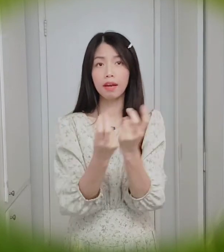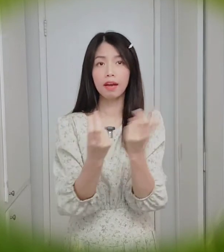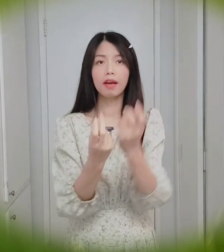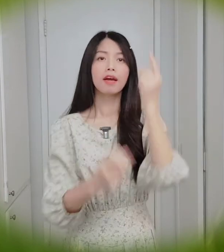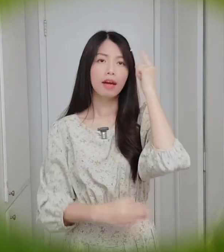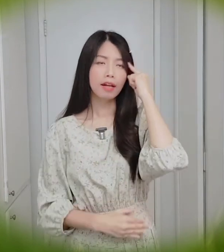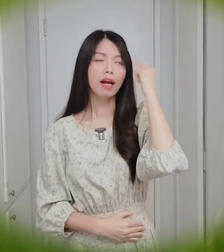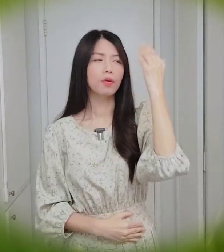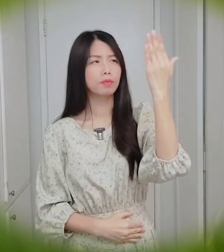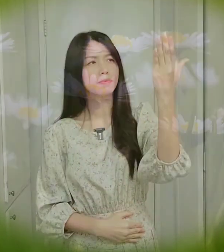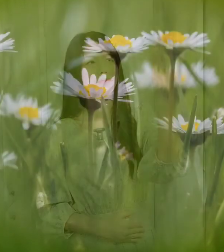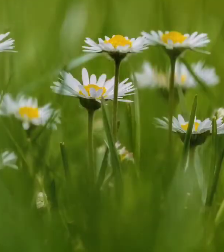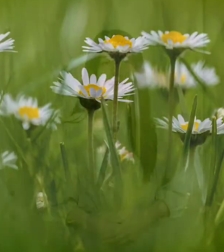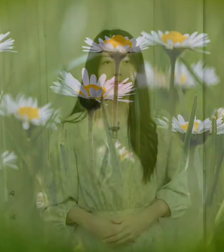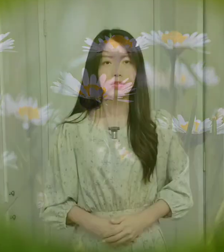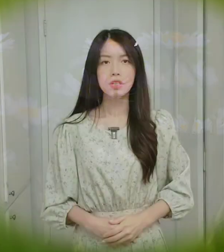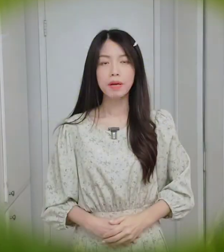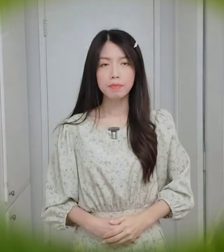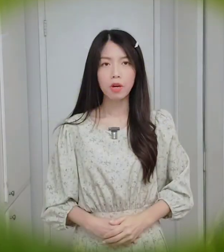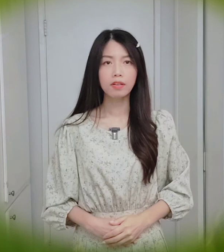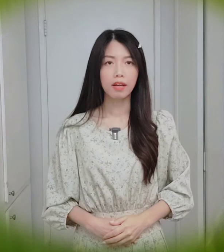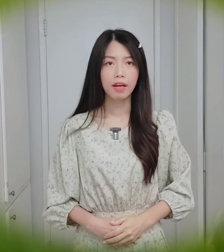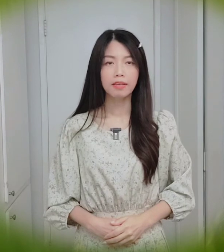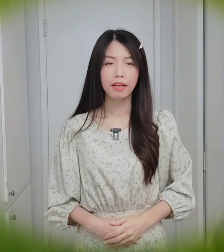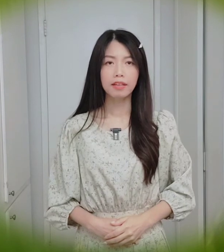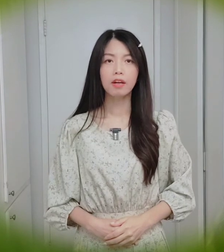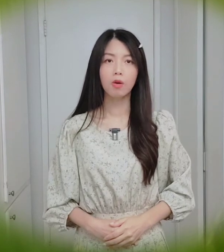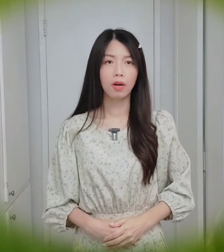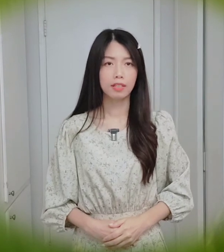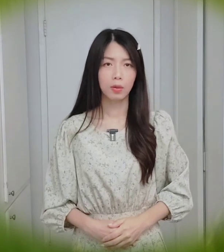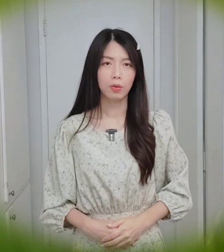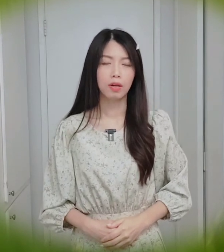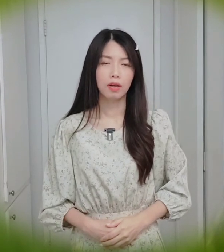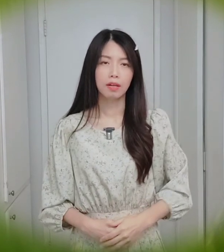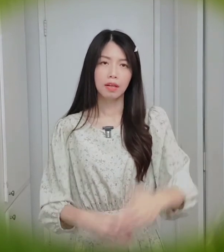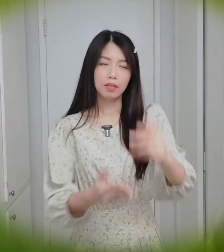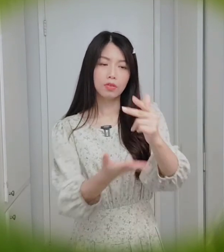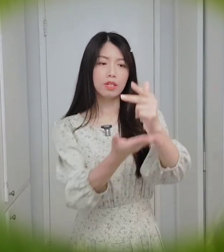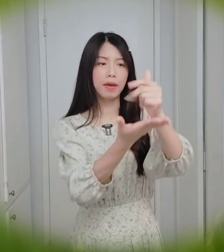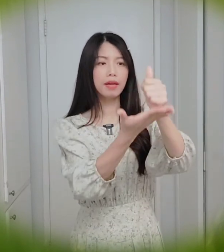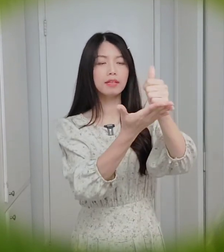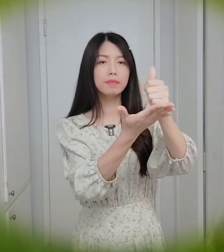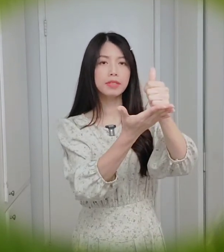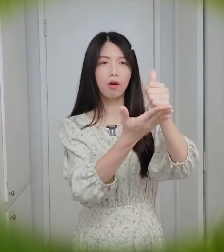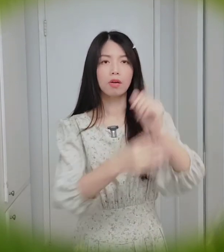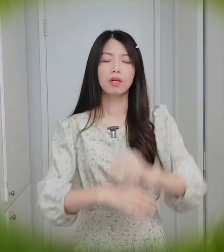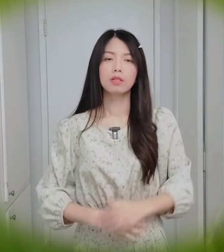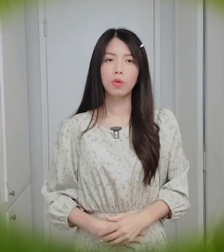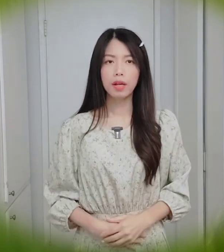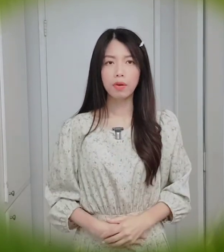어떻게 할까요? 주님의 음성을 따라 나는 걸어가지요. 주님의